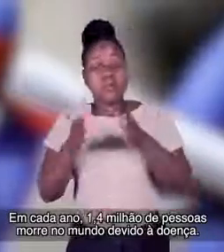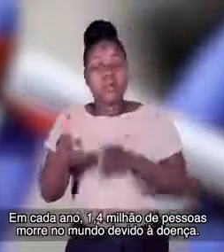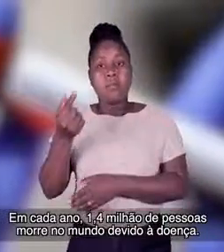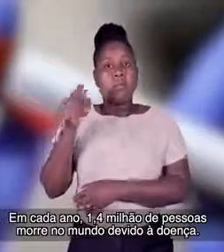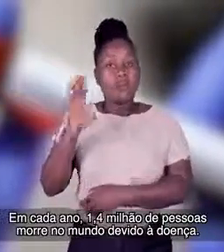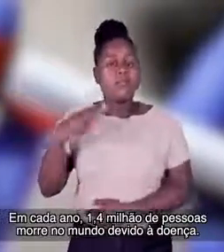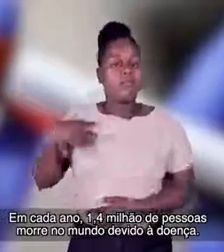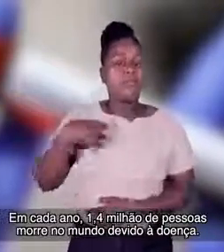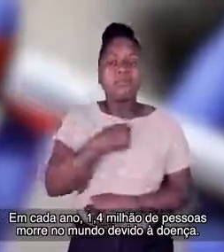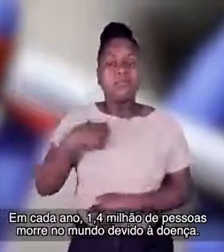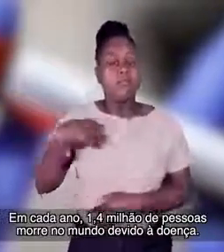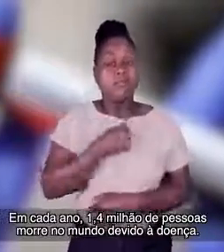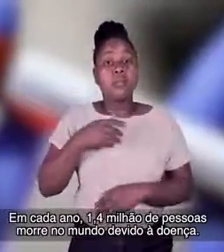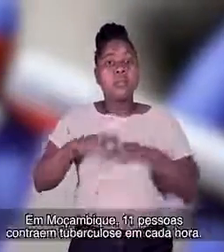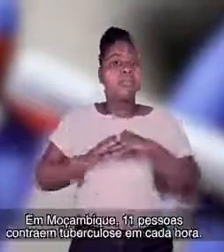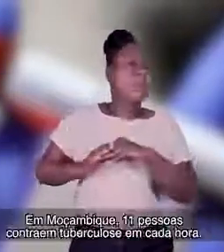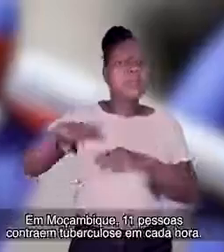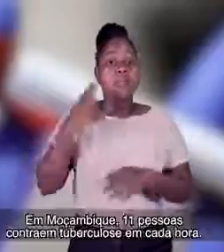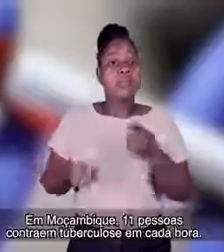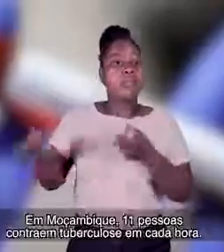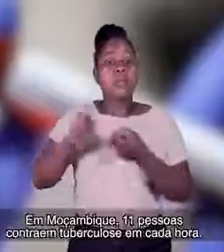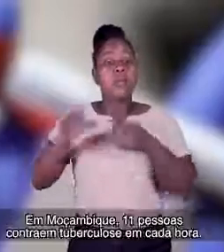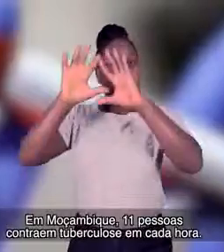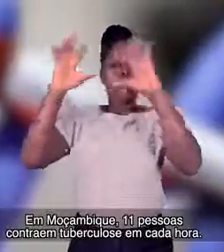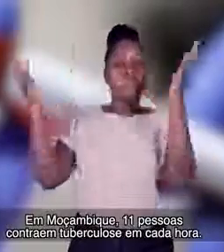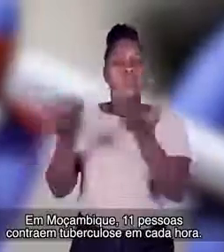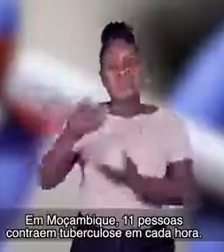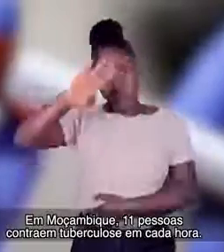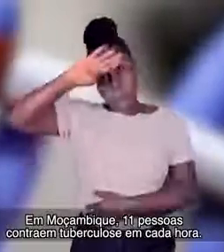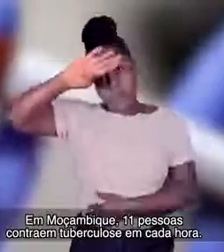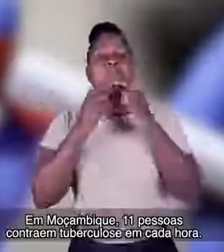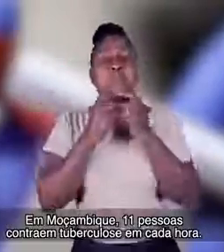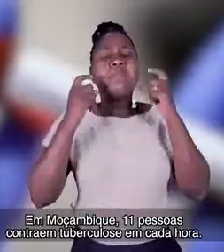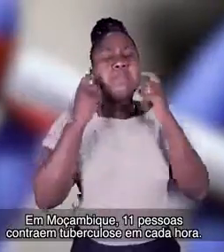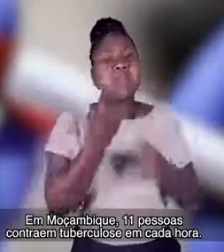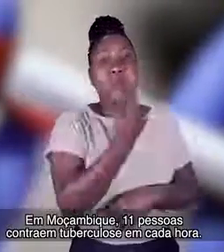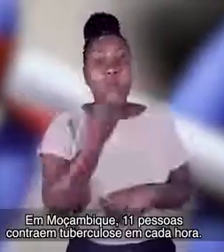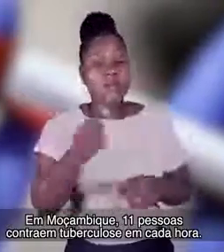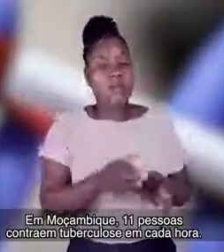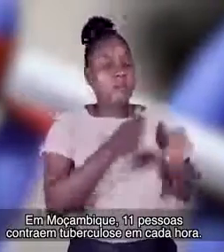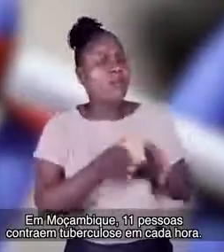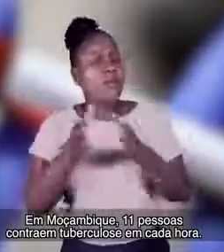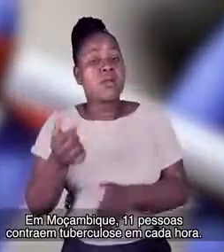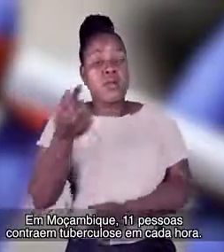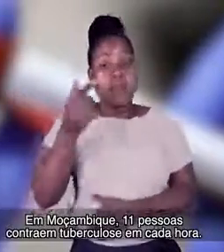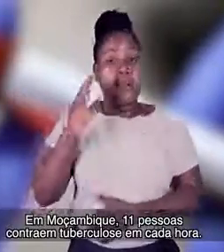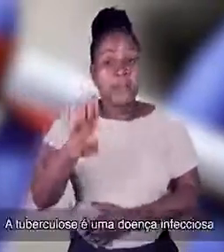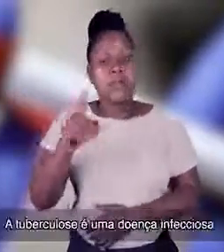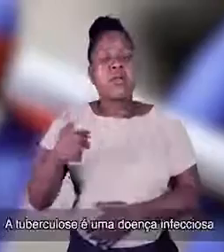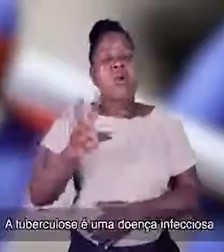morrem devido à doença. Em Moçambique, 11 pessoas contraem tuberculose a cada hora. A